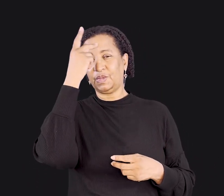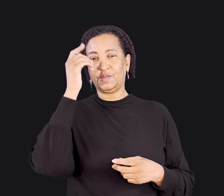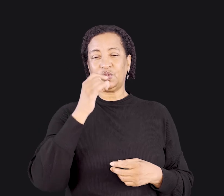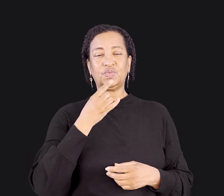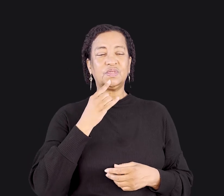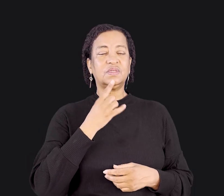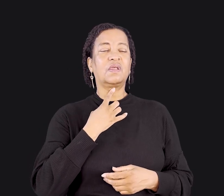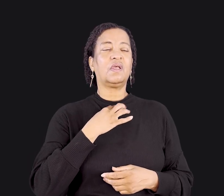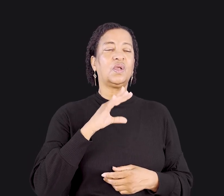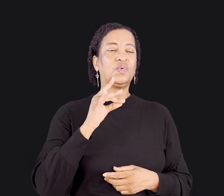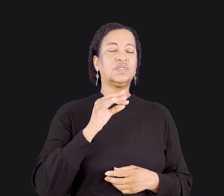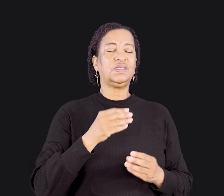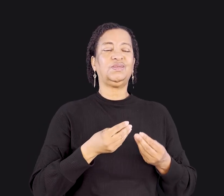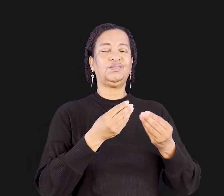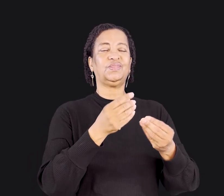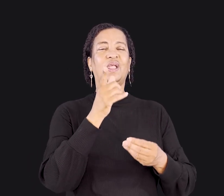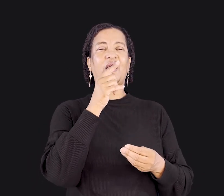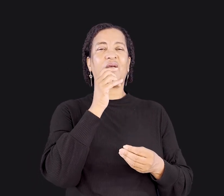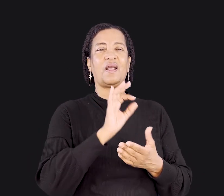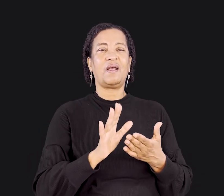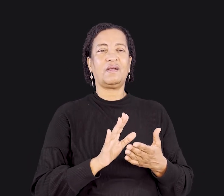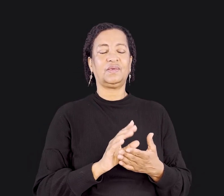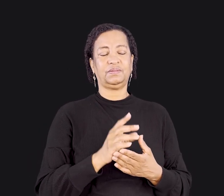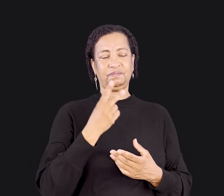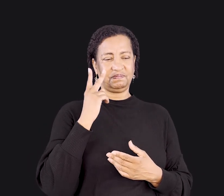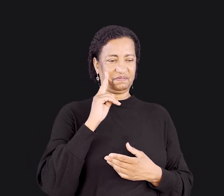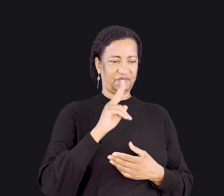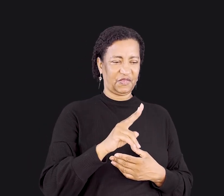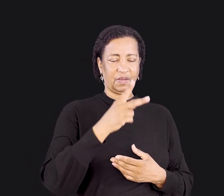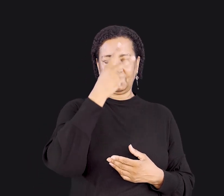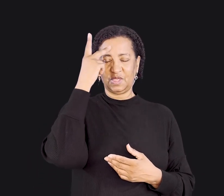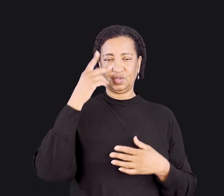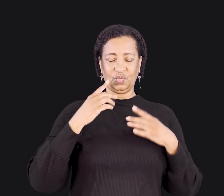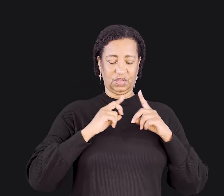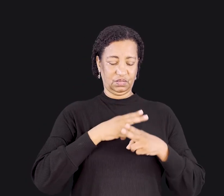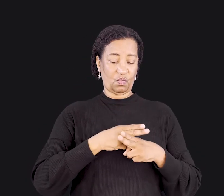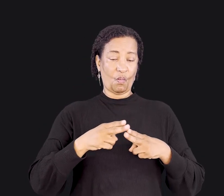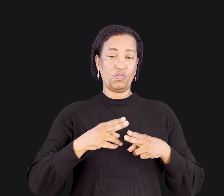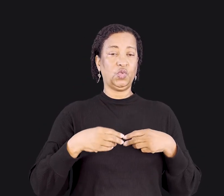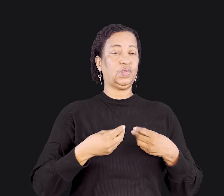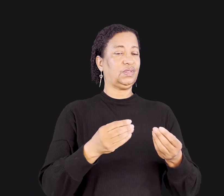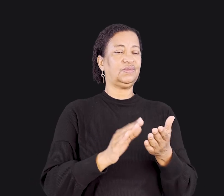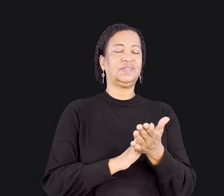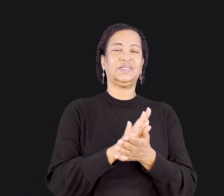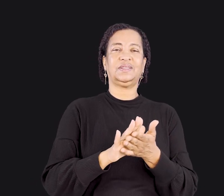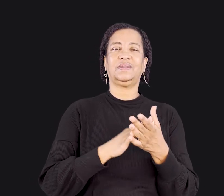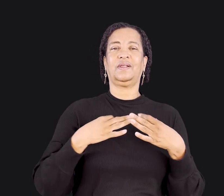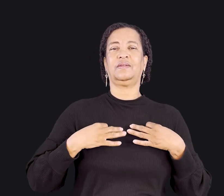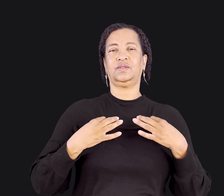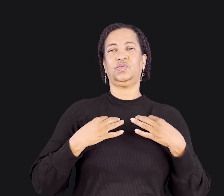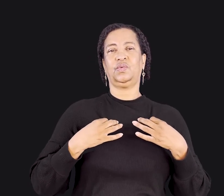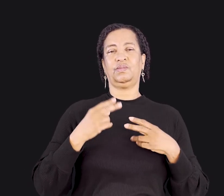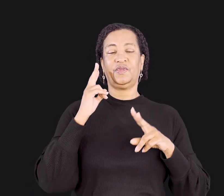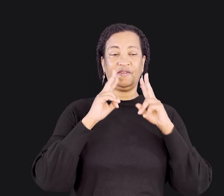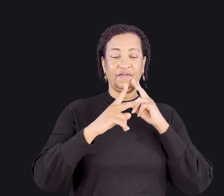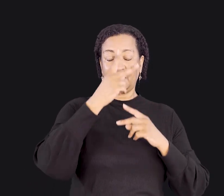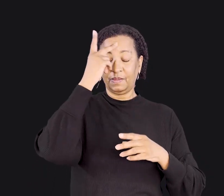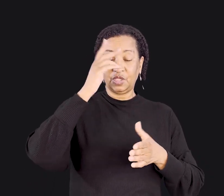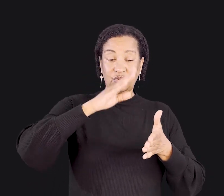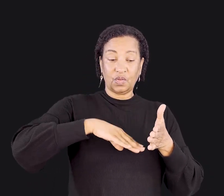de beber. Ter visto pessoas que não tinham roupa e não ter dado o que vestir. Ter visto pessoas com fome e não ter dado